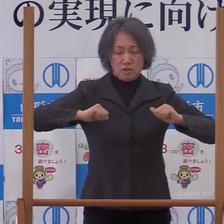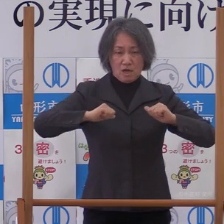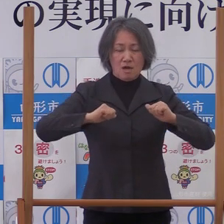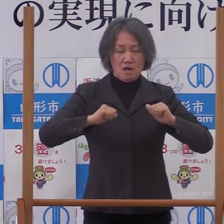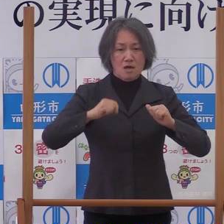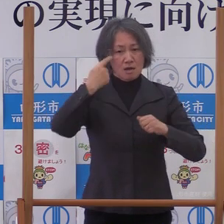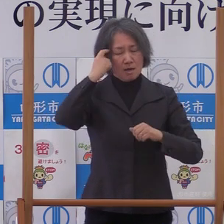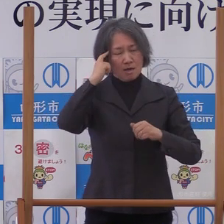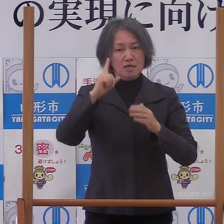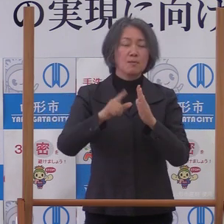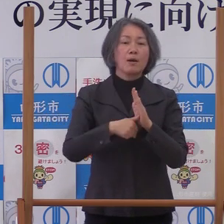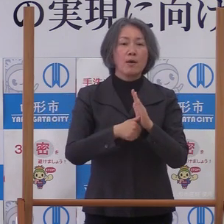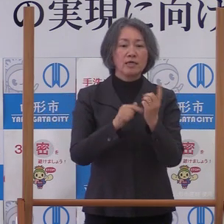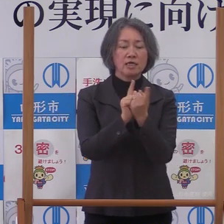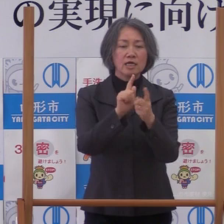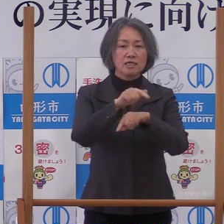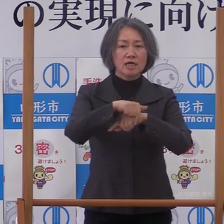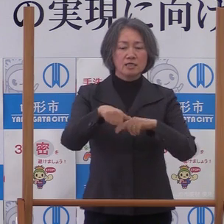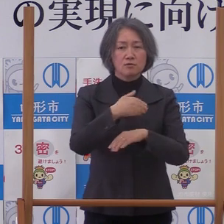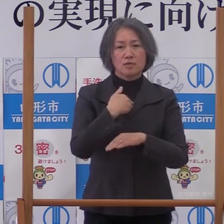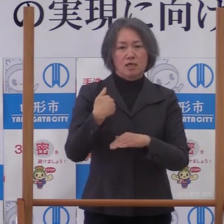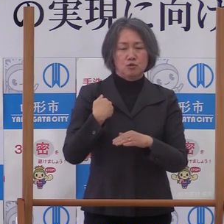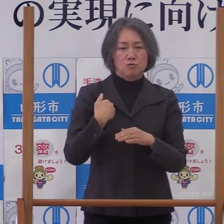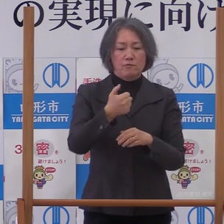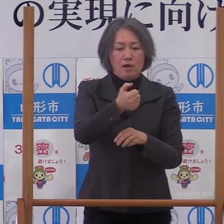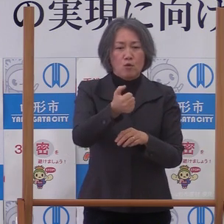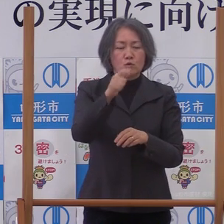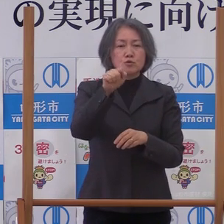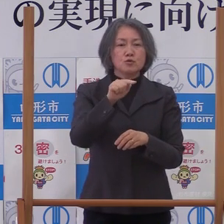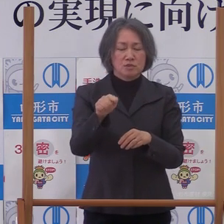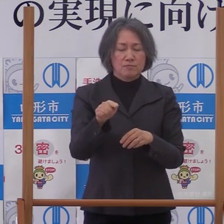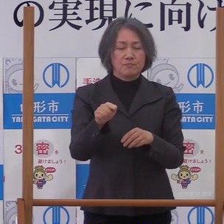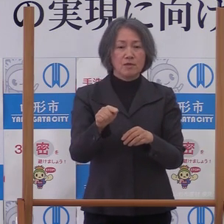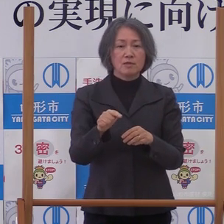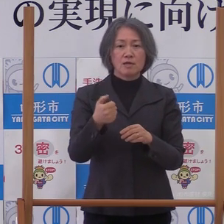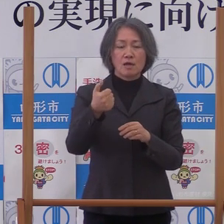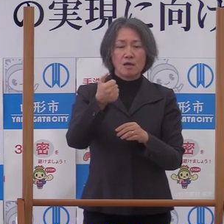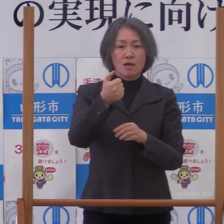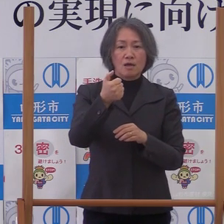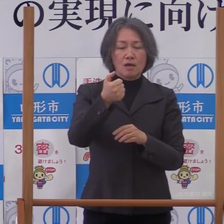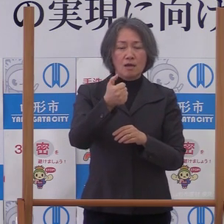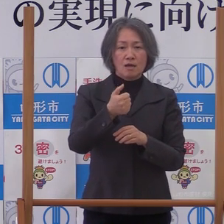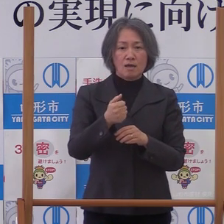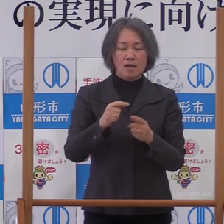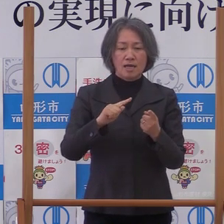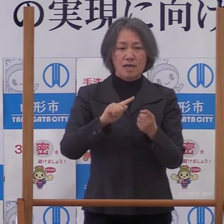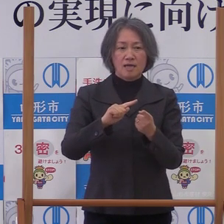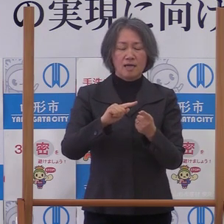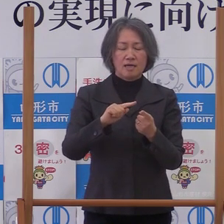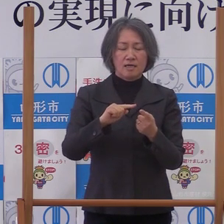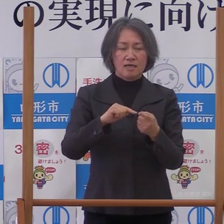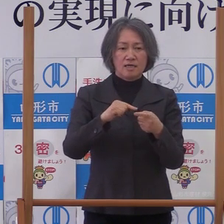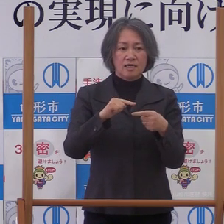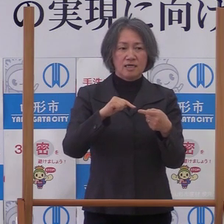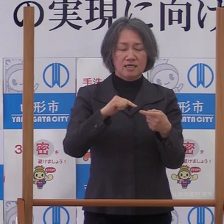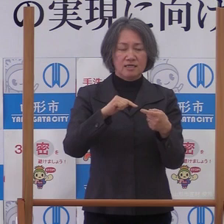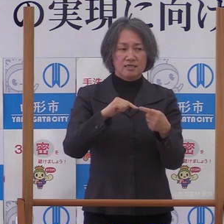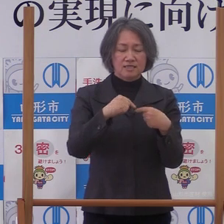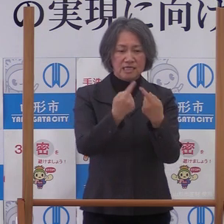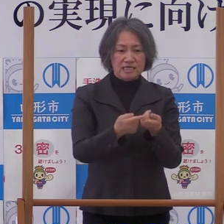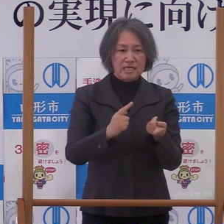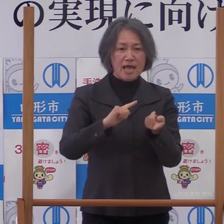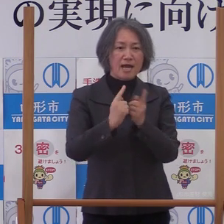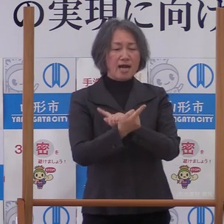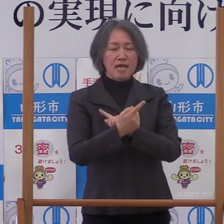取れる人数としては50人とで順次流していく、はい、入れ替え制とかではなくて順次入れる方